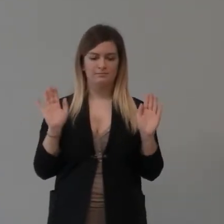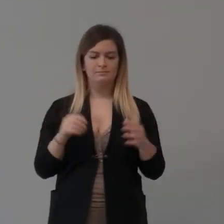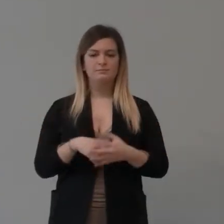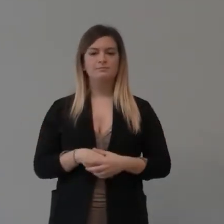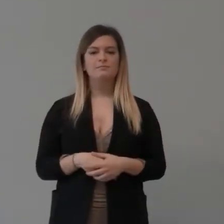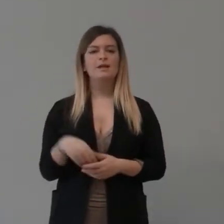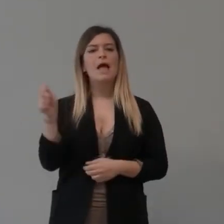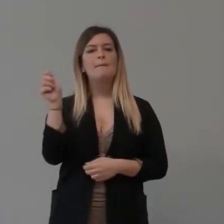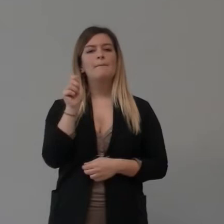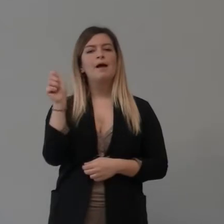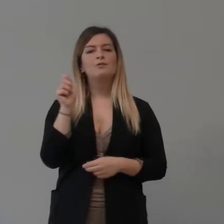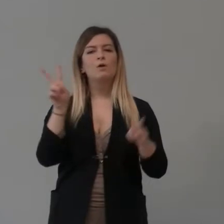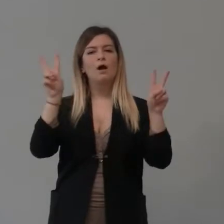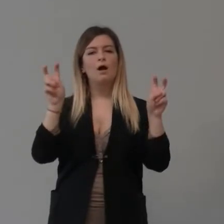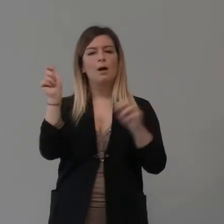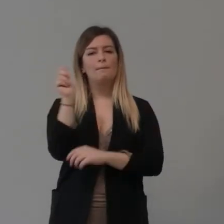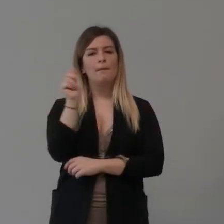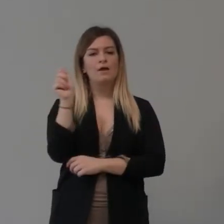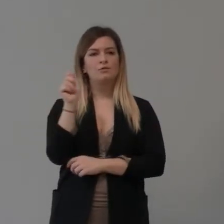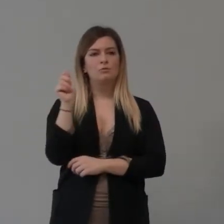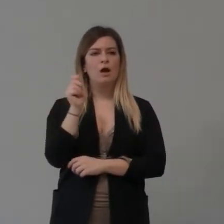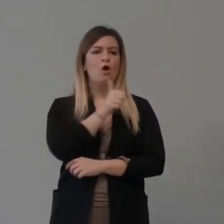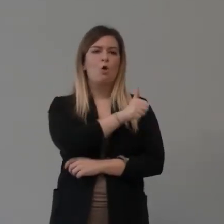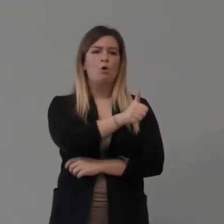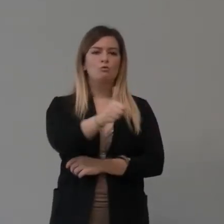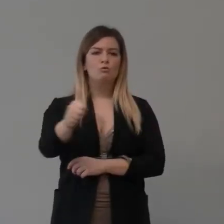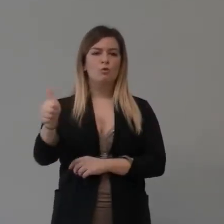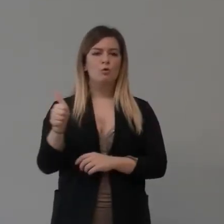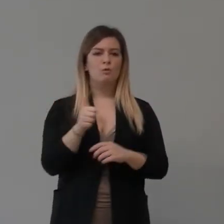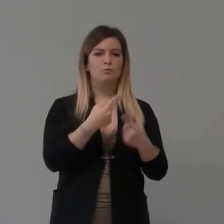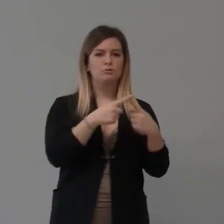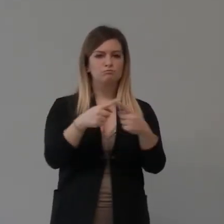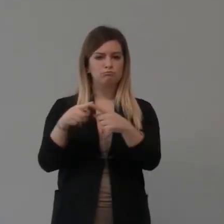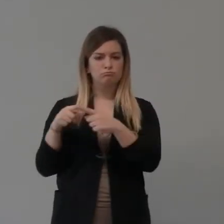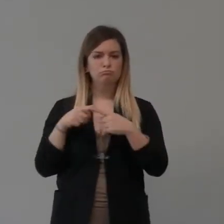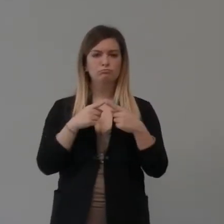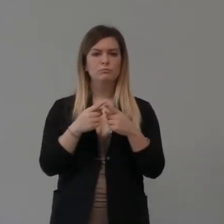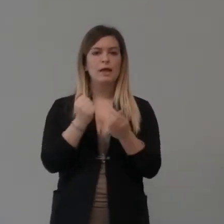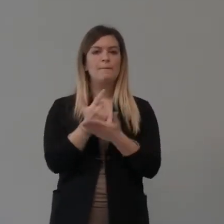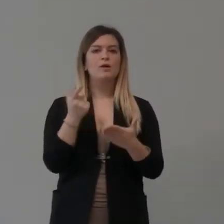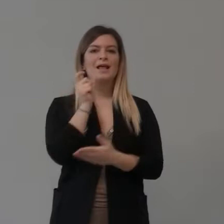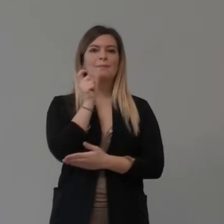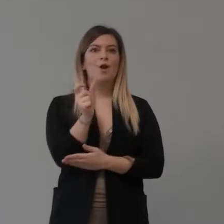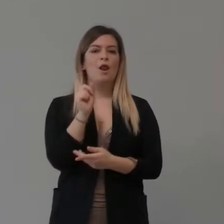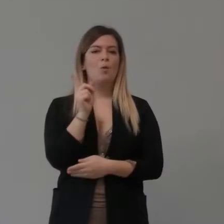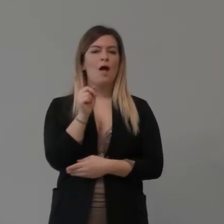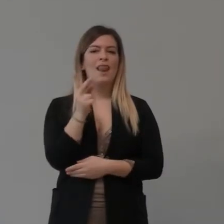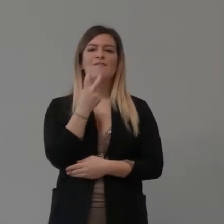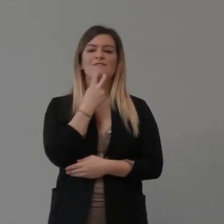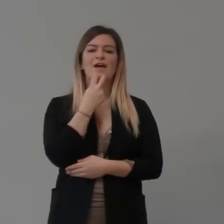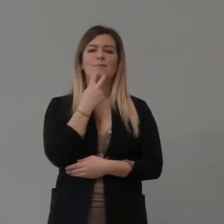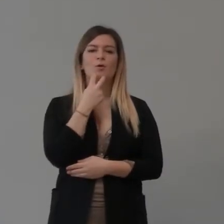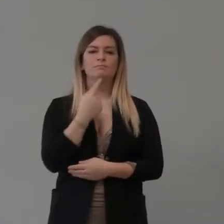a ciascuno di noi attraverso un verbo. Quello che diceva all'inizio: vedere.